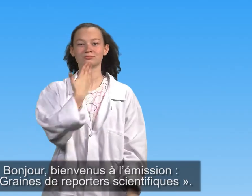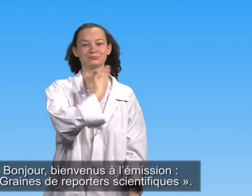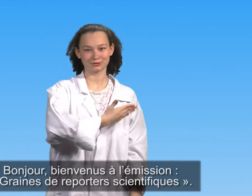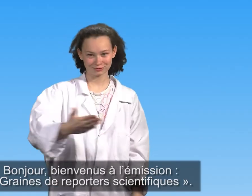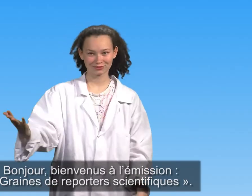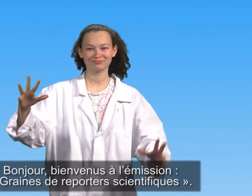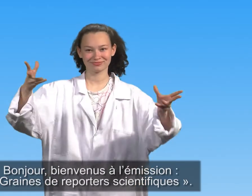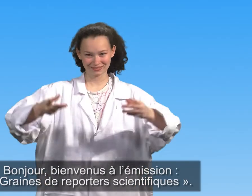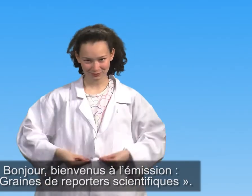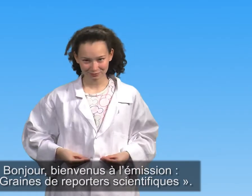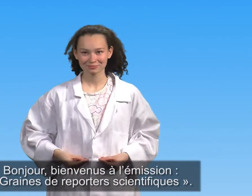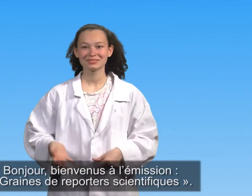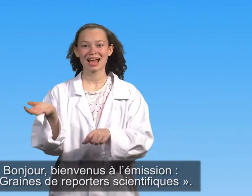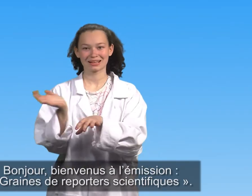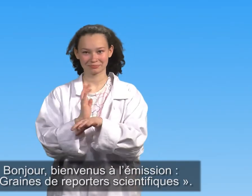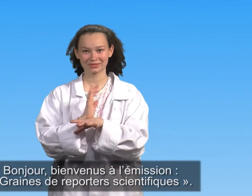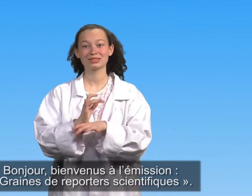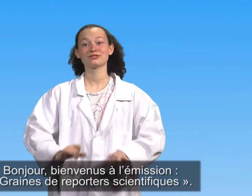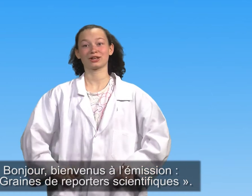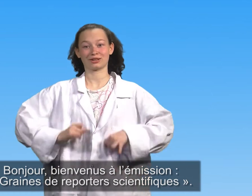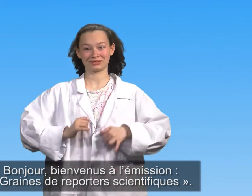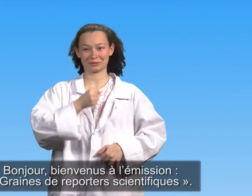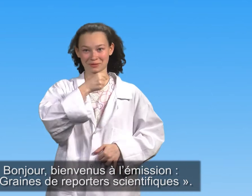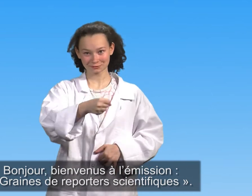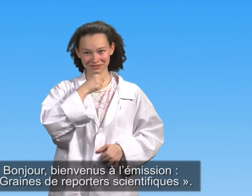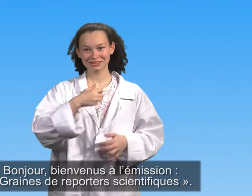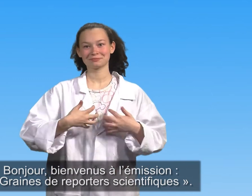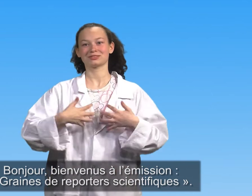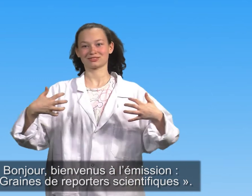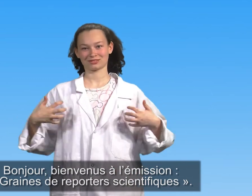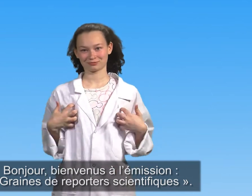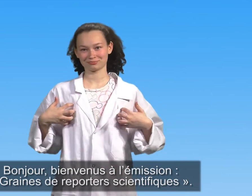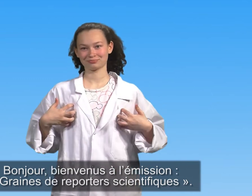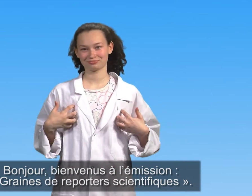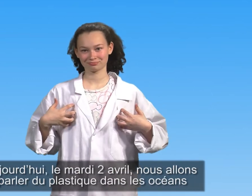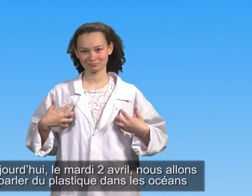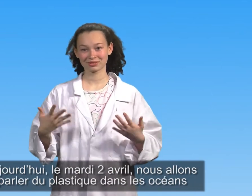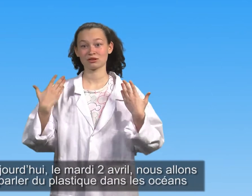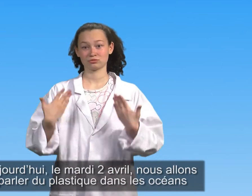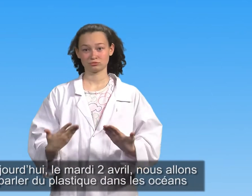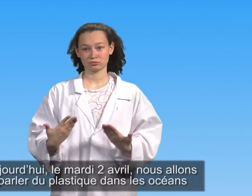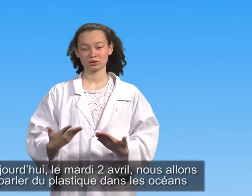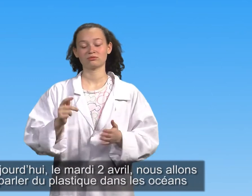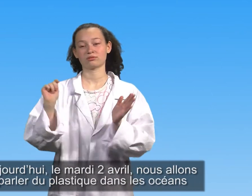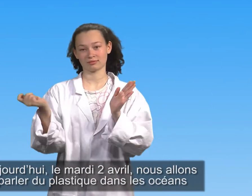Bonjour, bienvenue à l'émission Graines de reporters scientifiques. Aujourd'hui,